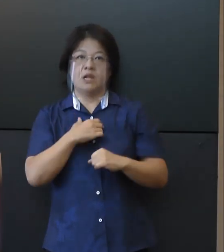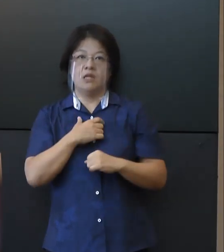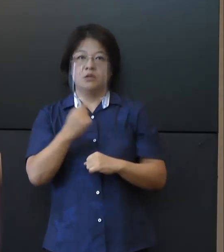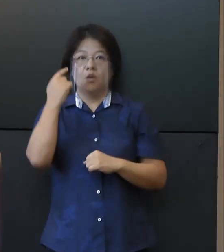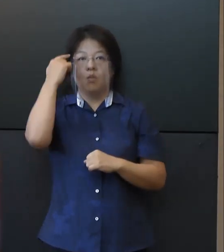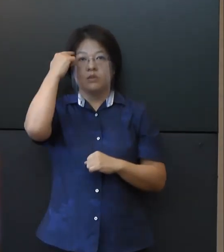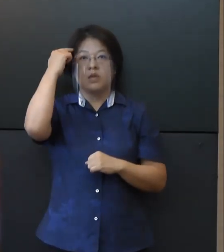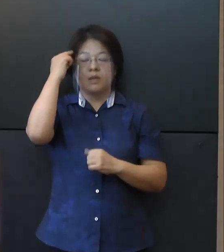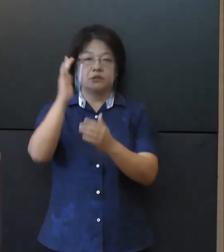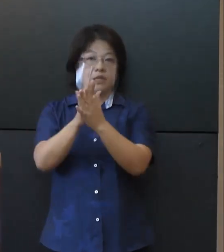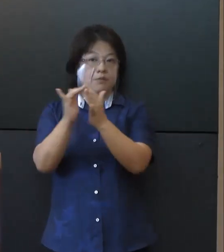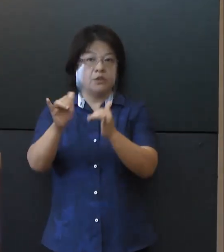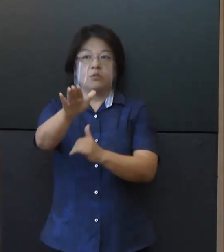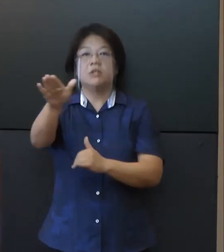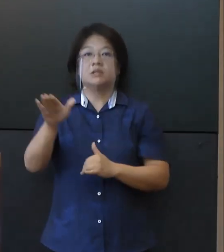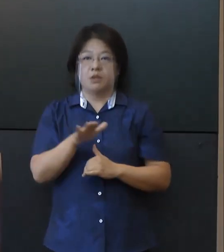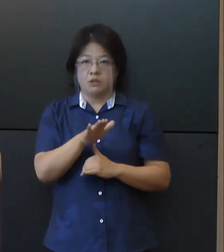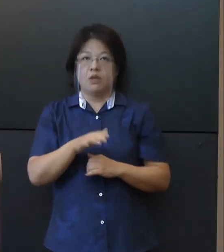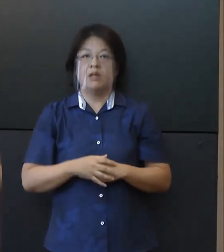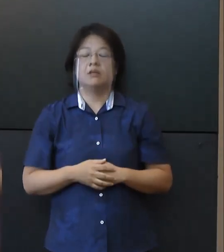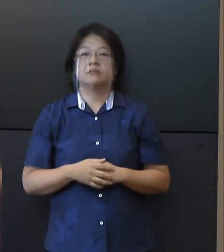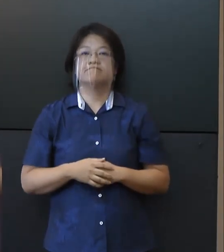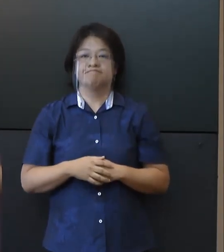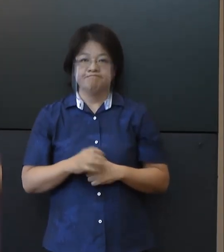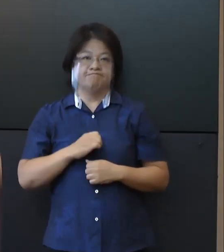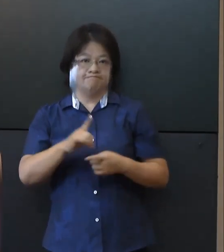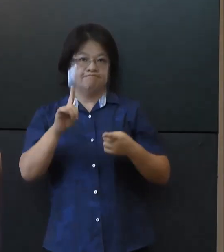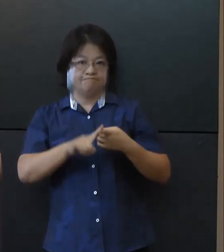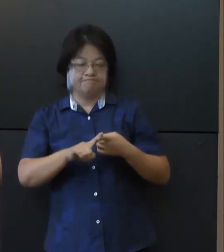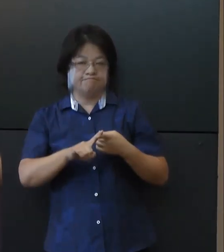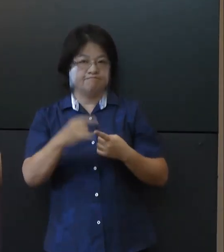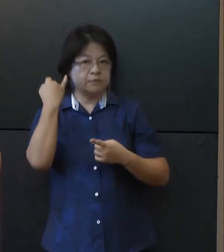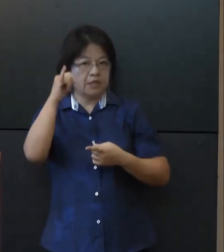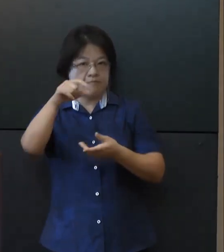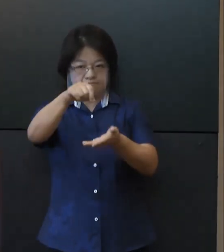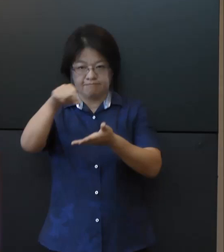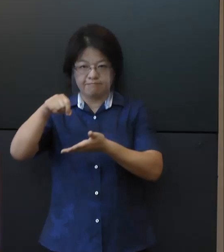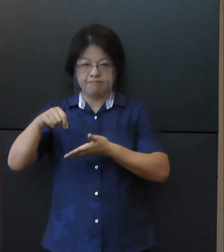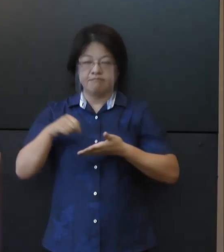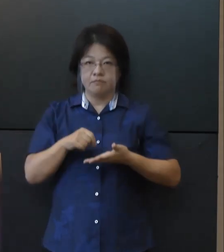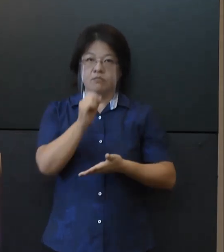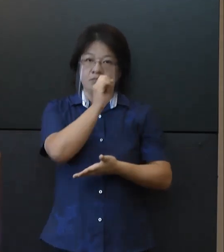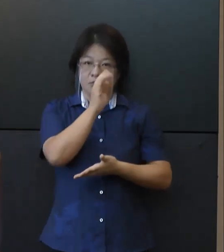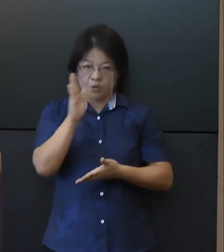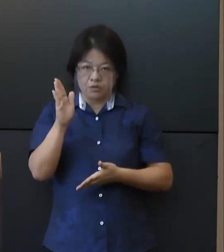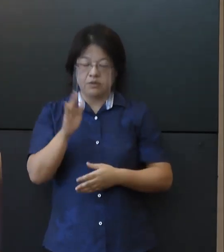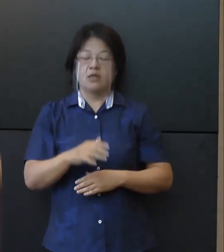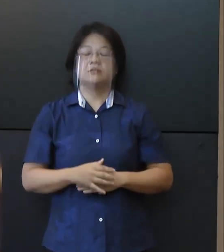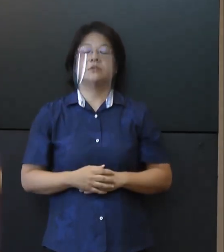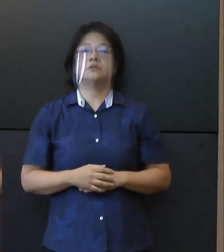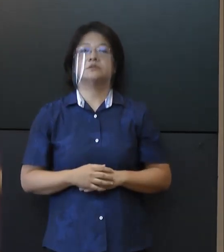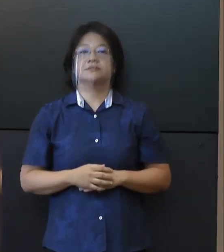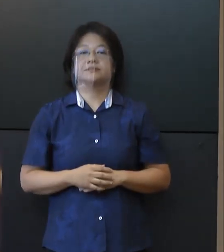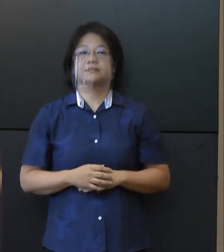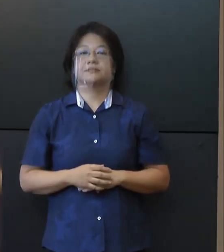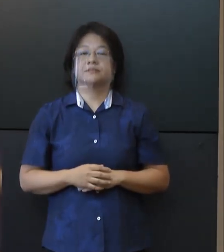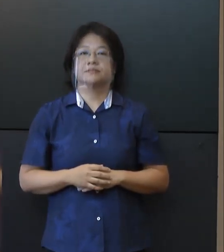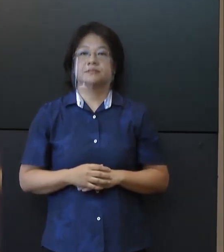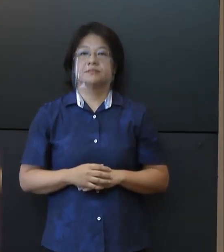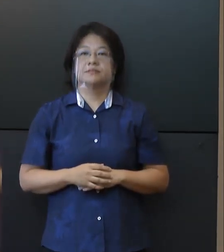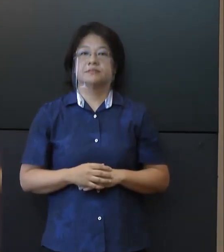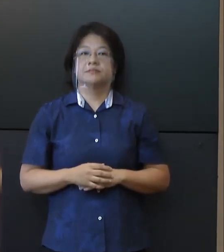、県民の皆様におかれては積極的にご意見を寄せていただきますようよろしくお願いいたします。